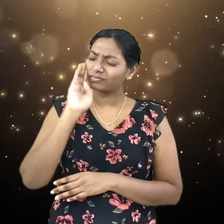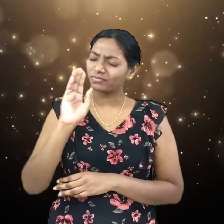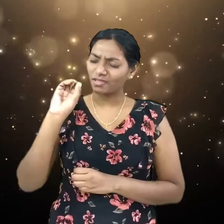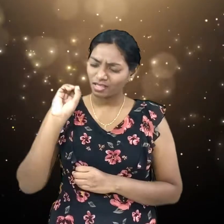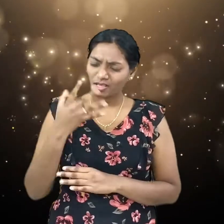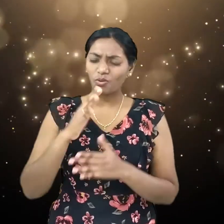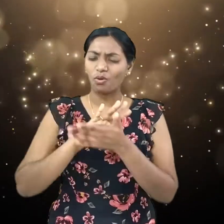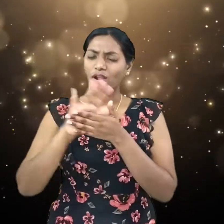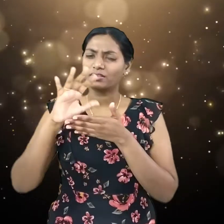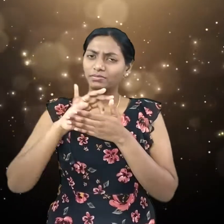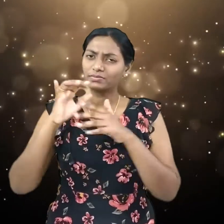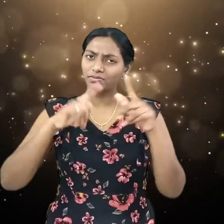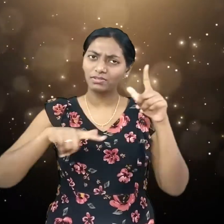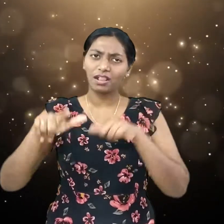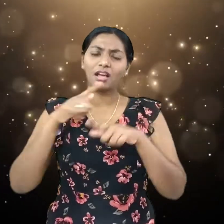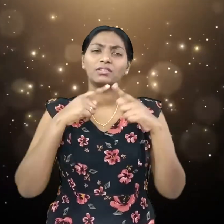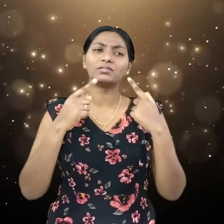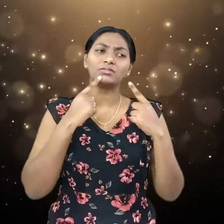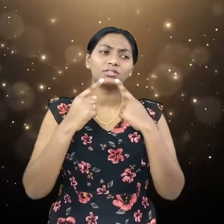मोंत्रला सतीला बहा।